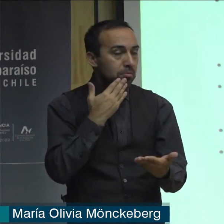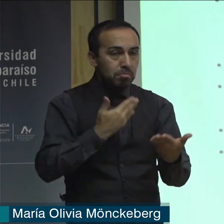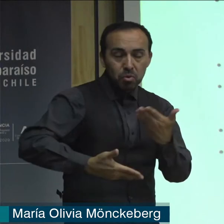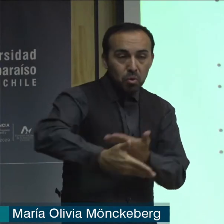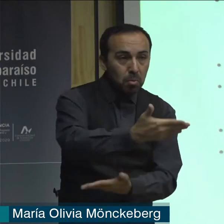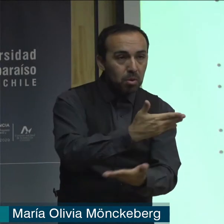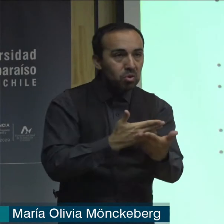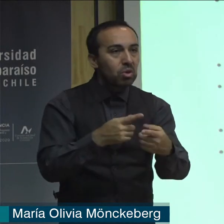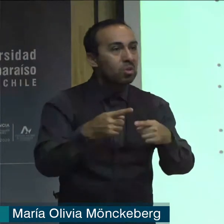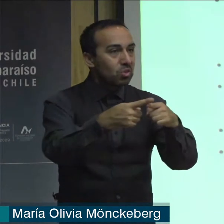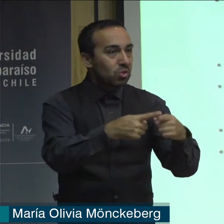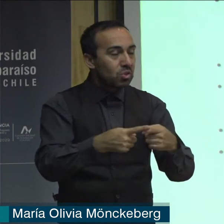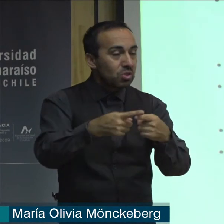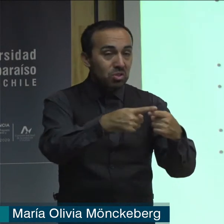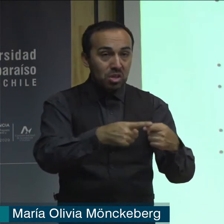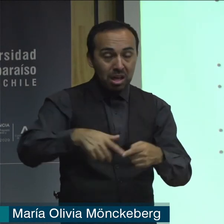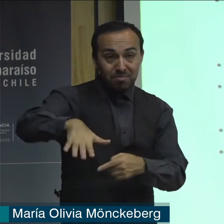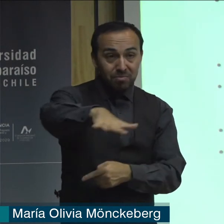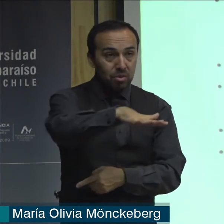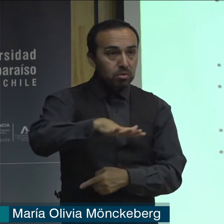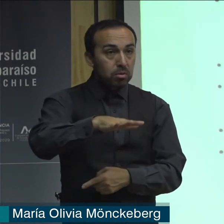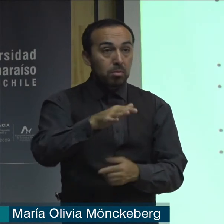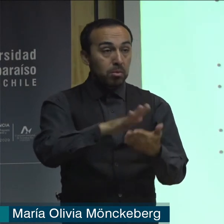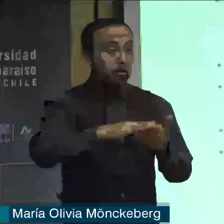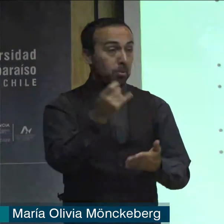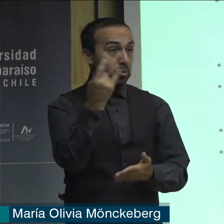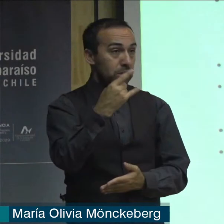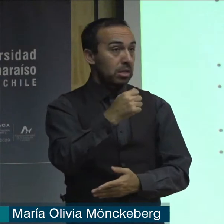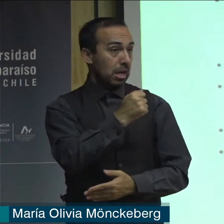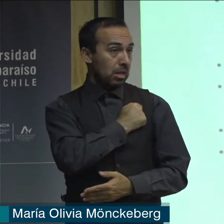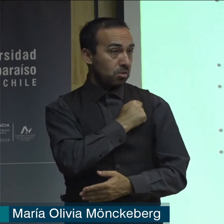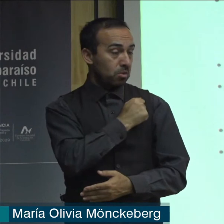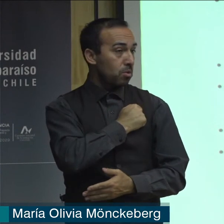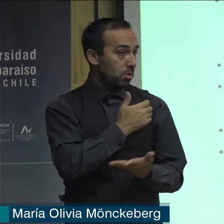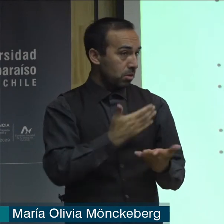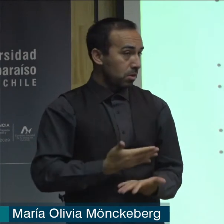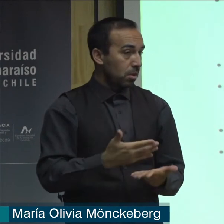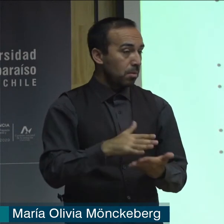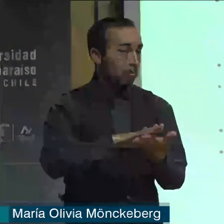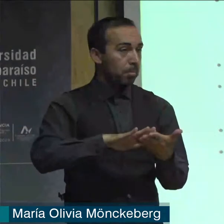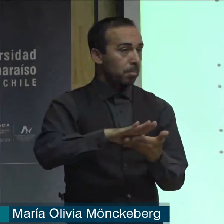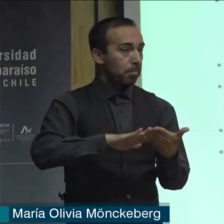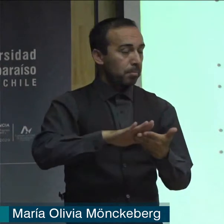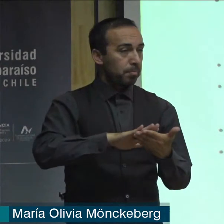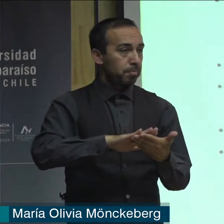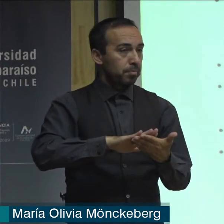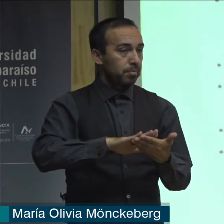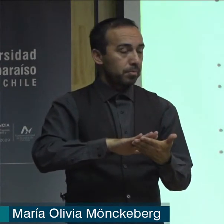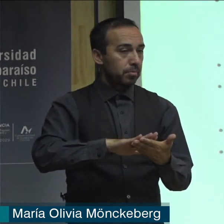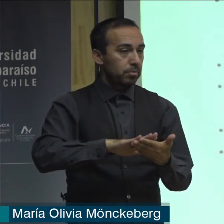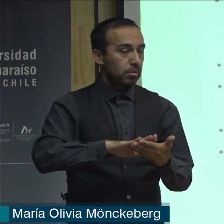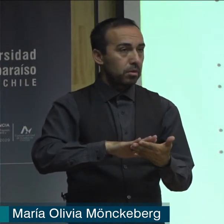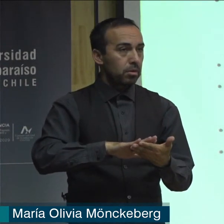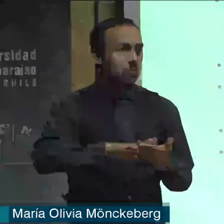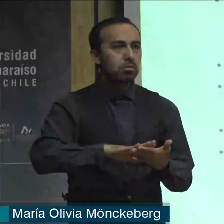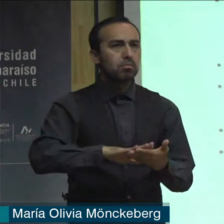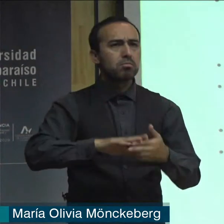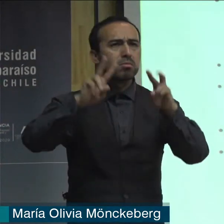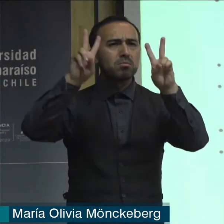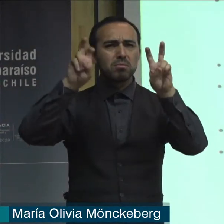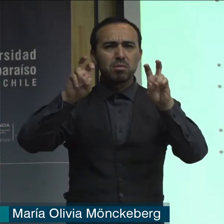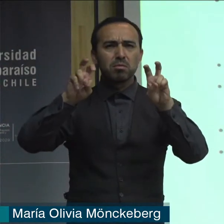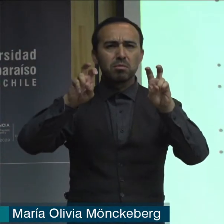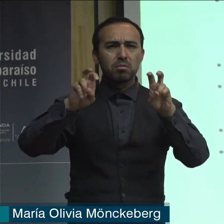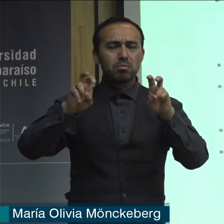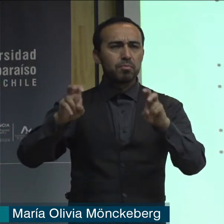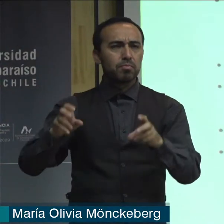yo pongo el ejemplo en la Católica No es cierto la los lemas eran salir de la torre